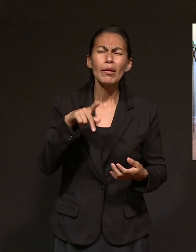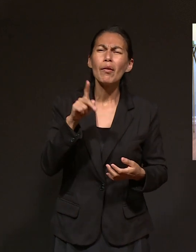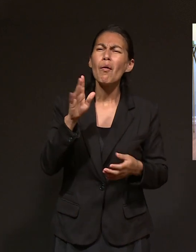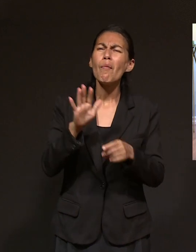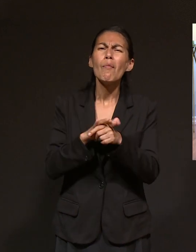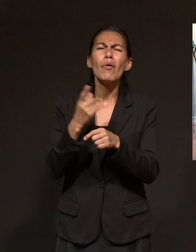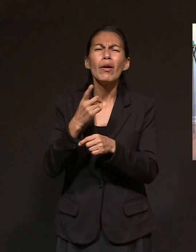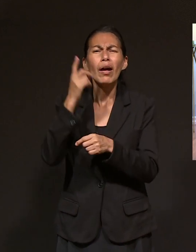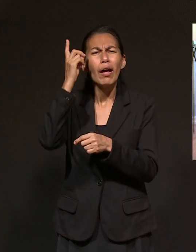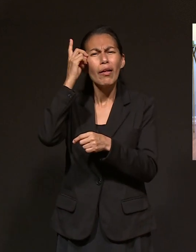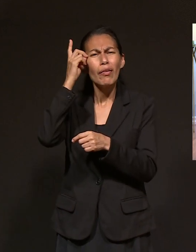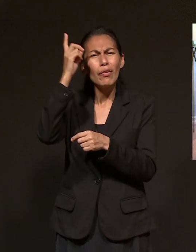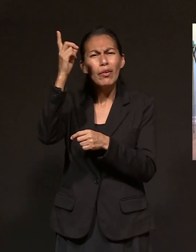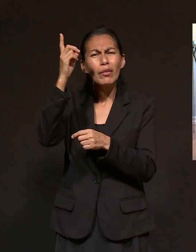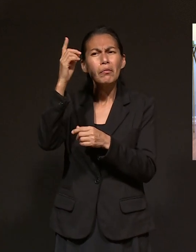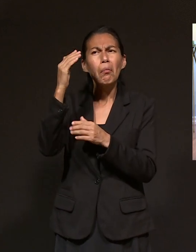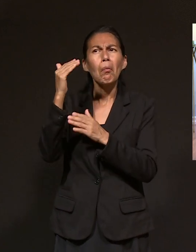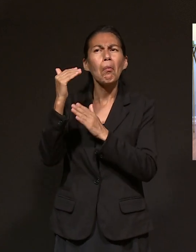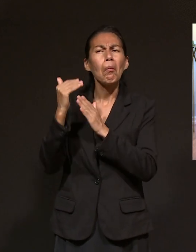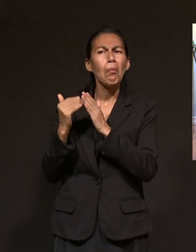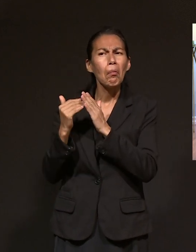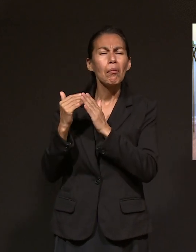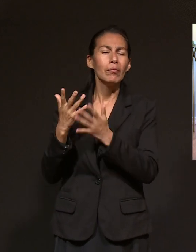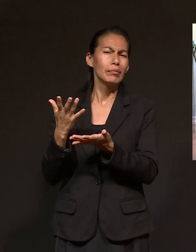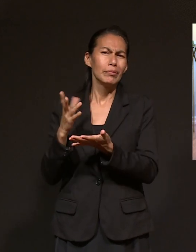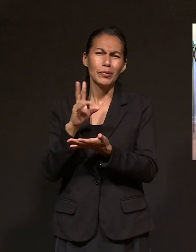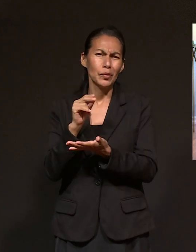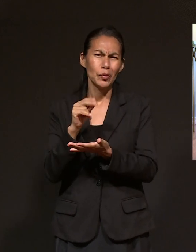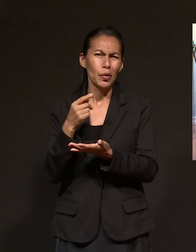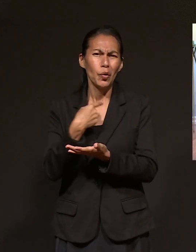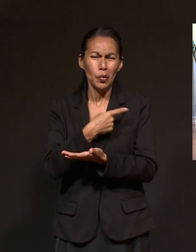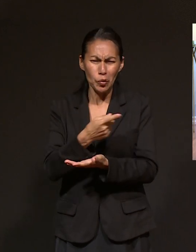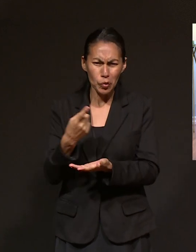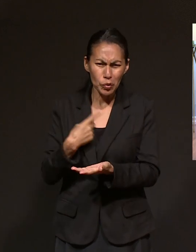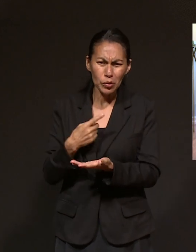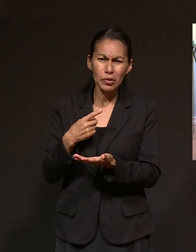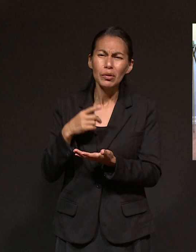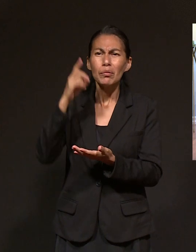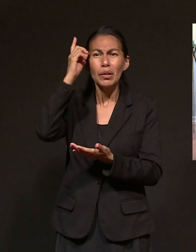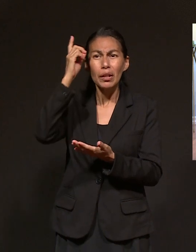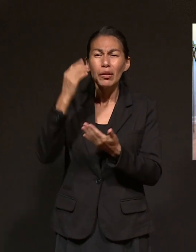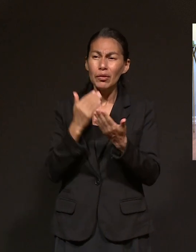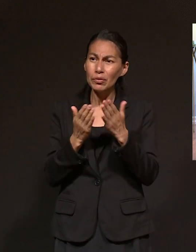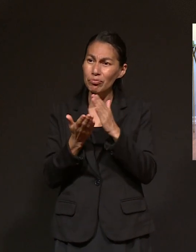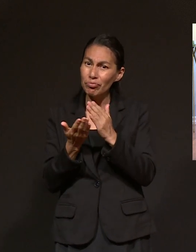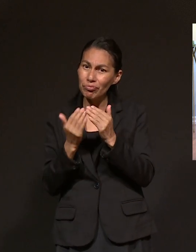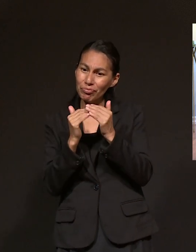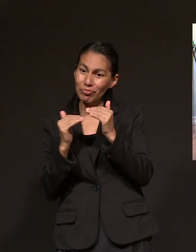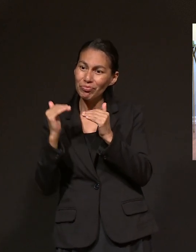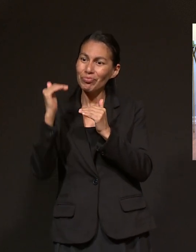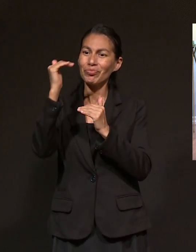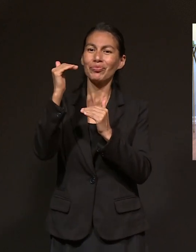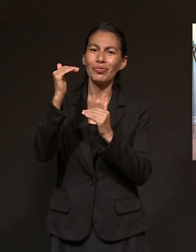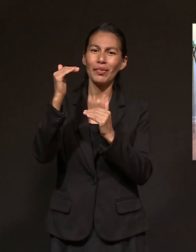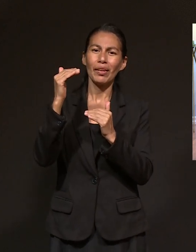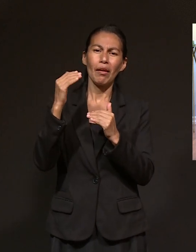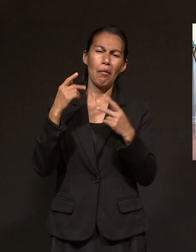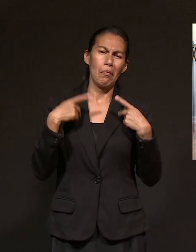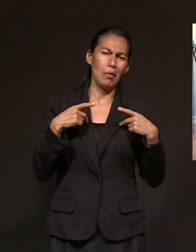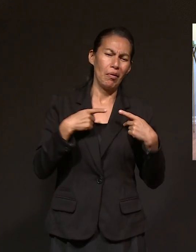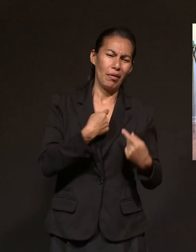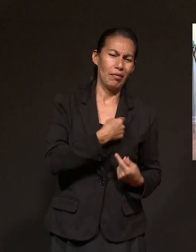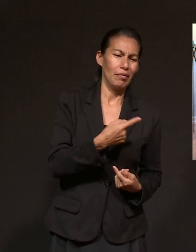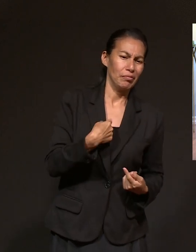lugar que le corresponde? Amén. Y hacer gran espectáculo para que Dios se glorifique y no el hombre.